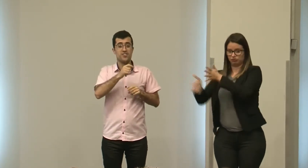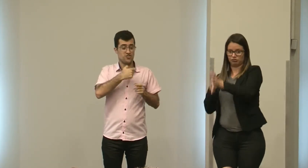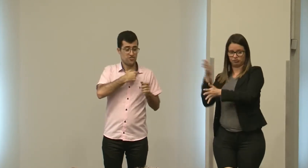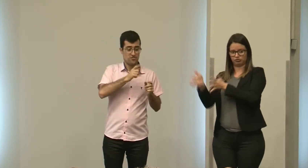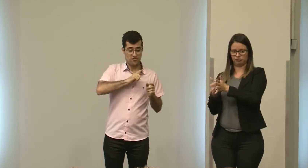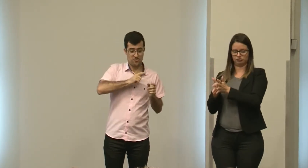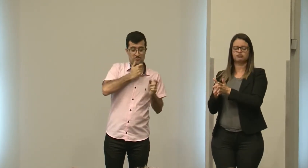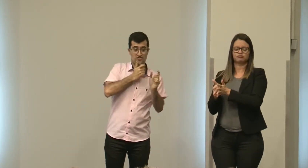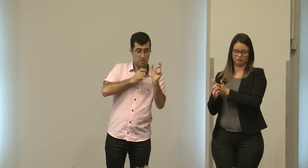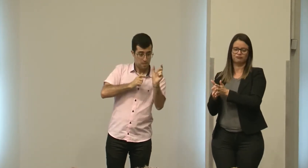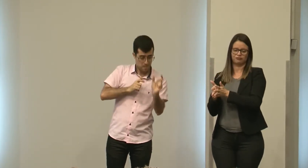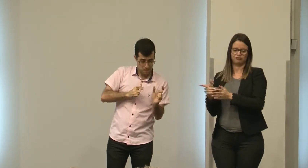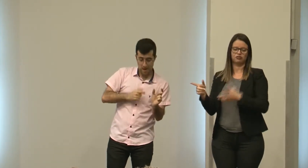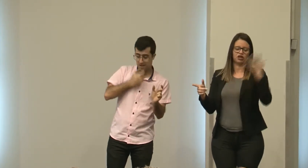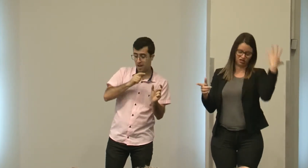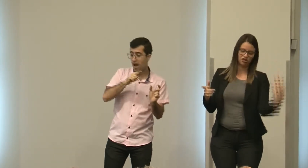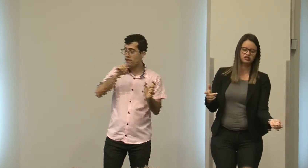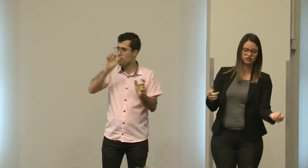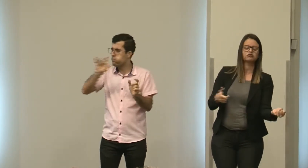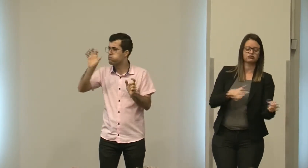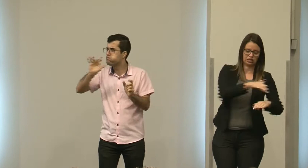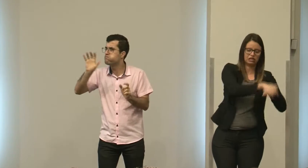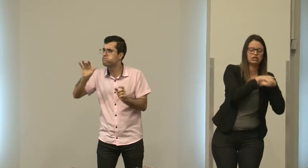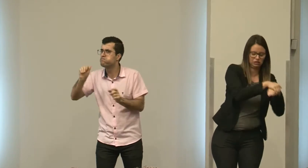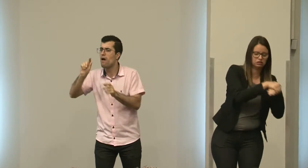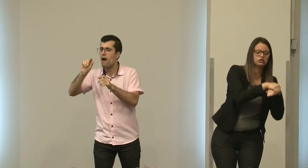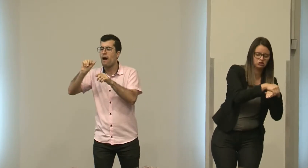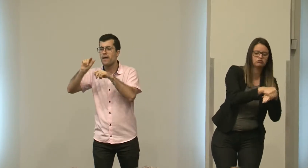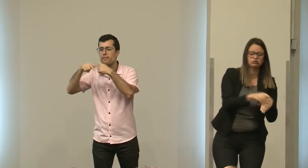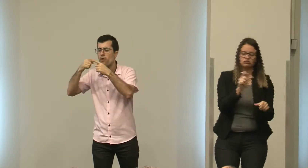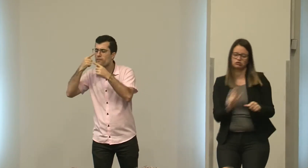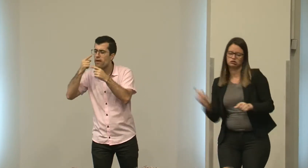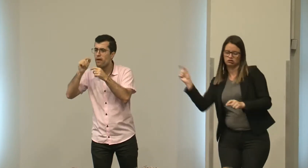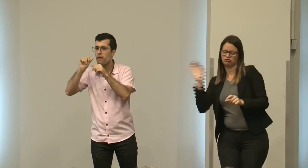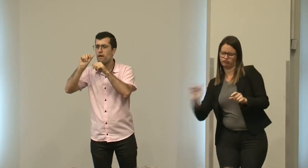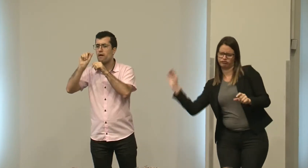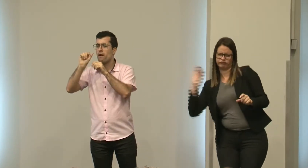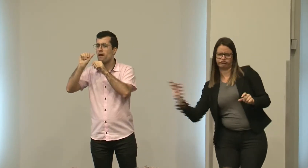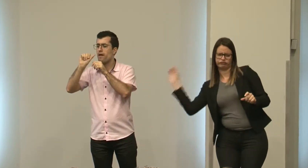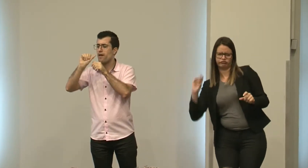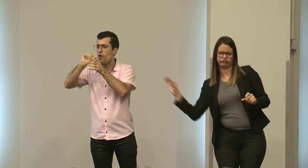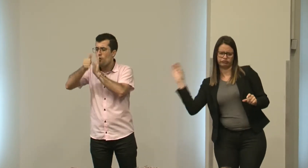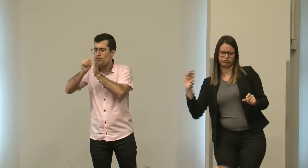a língua inglesa com a língua de sinais americana, a ASL.